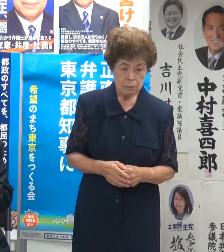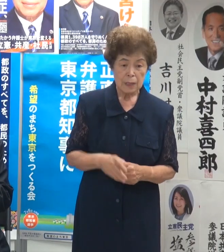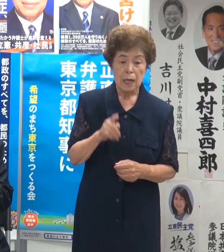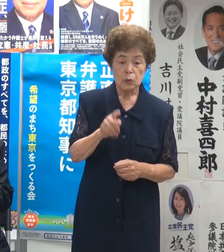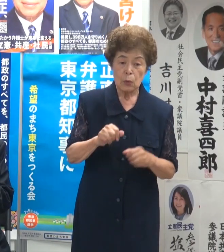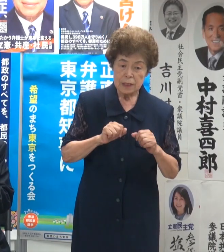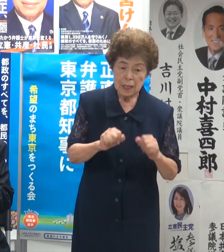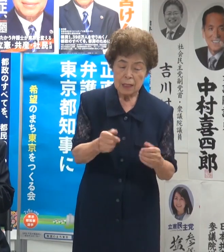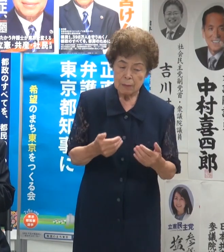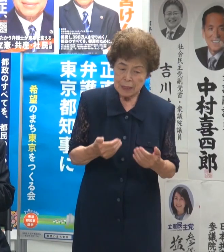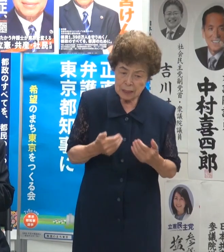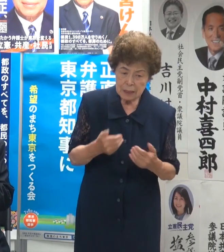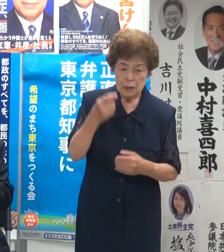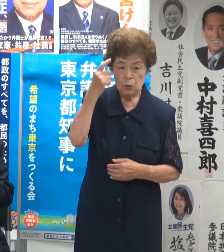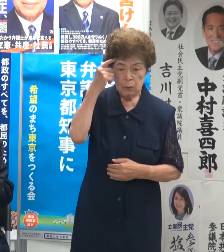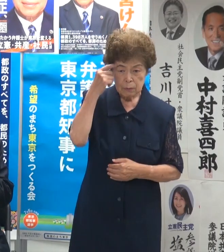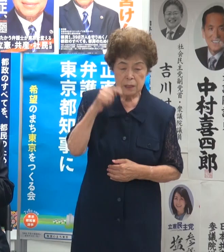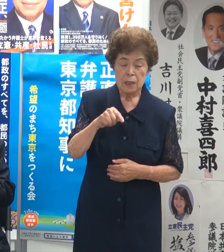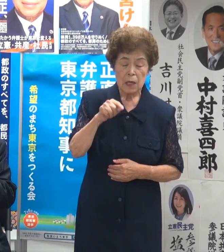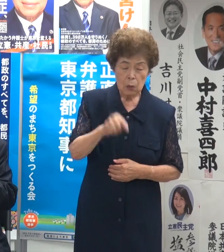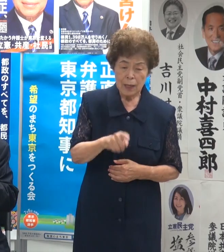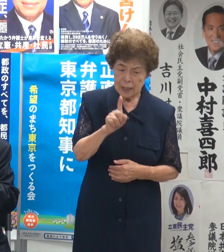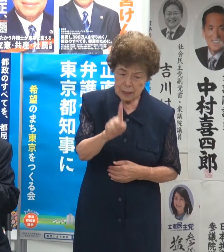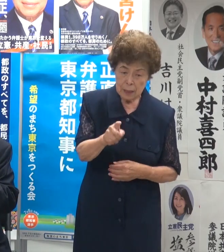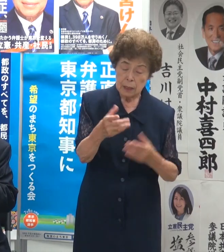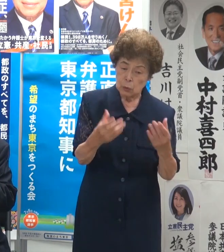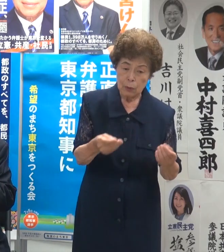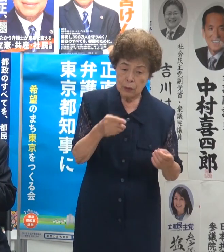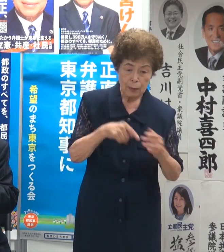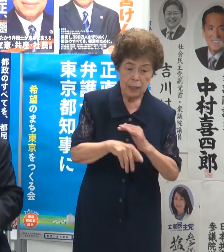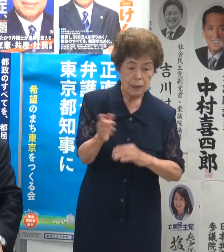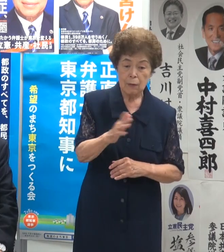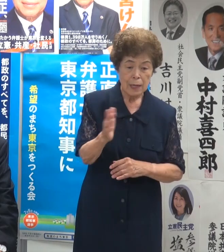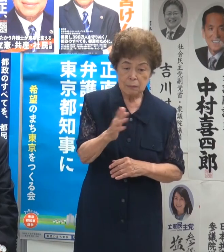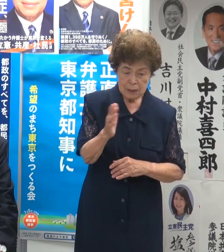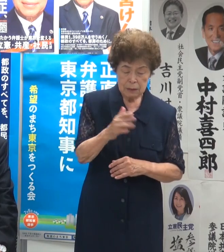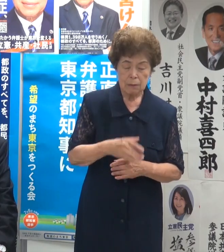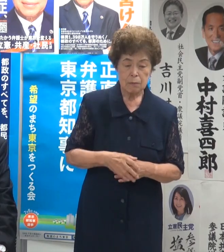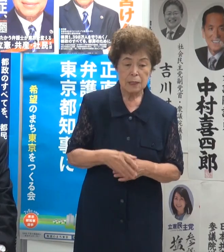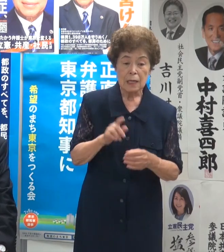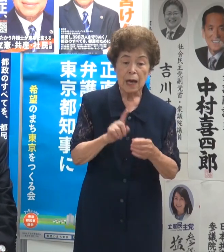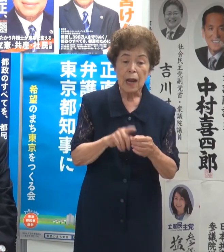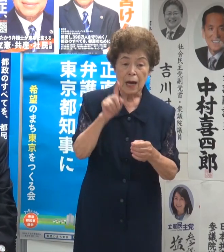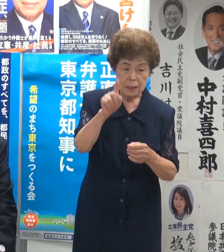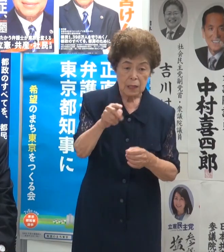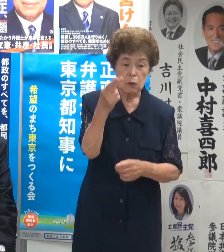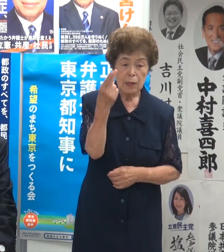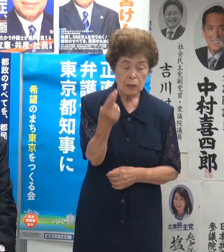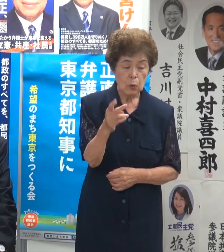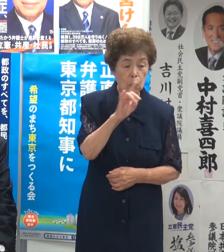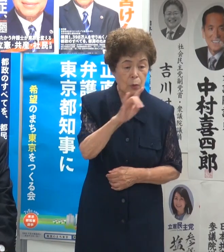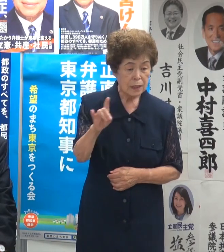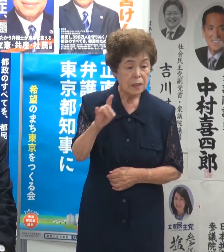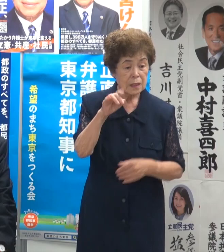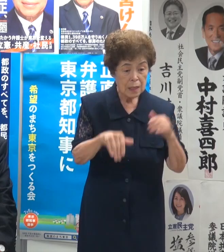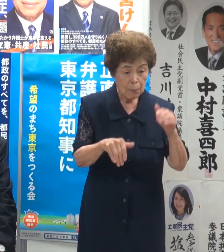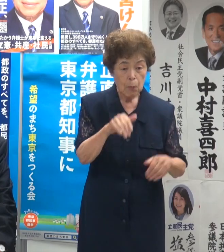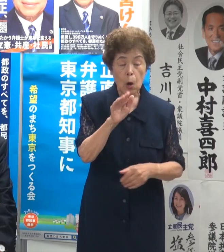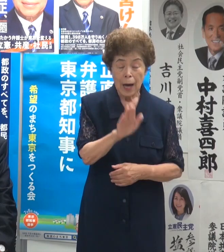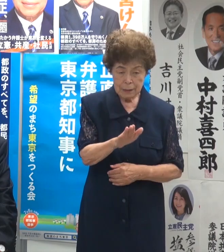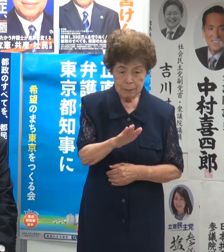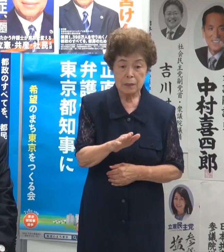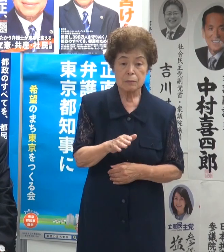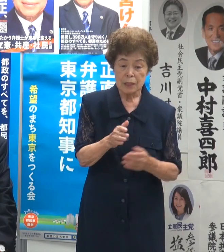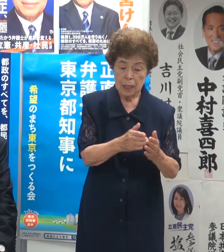ゃいけないなと。選挙はこれ1回ではありませんし、来年都議選もありますし、そしてその